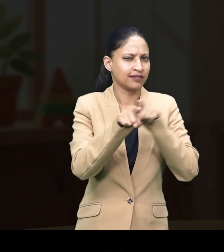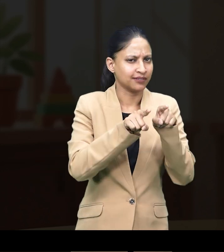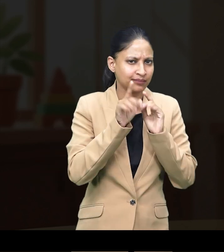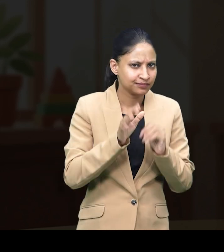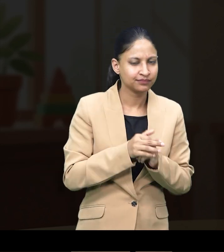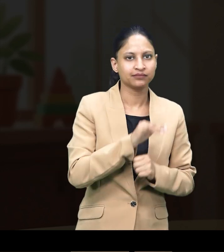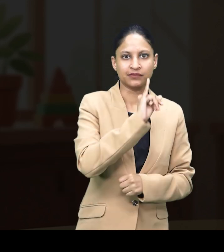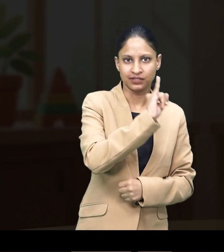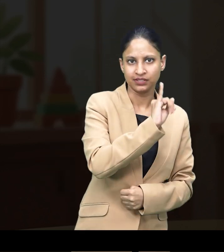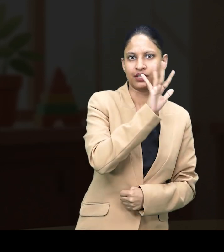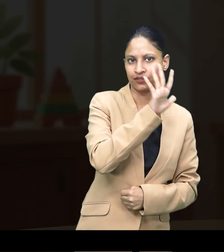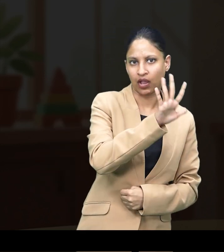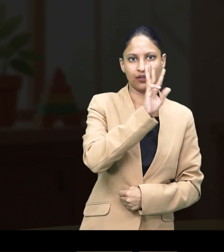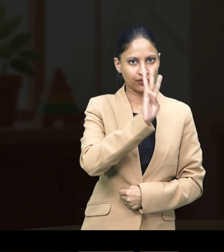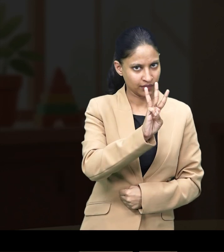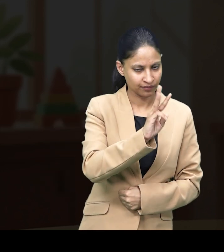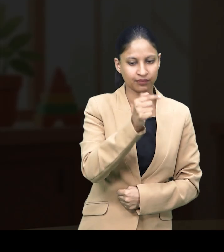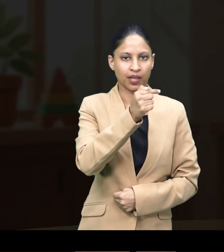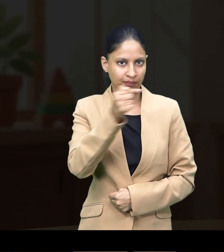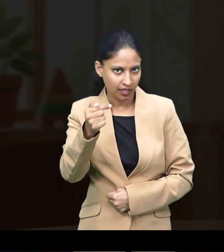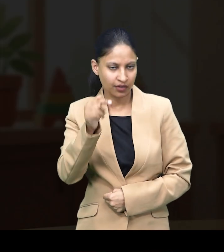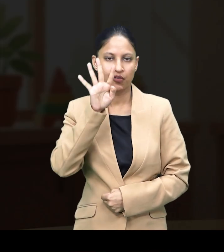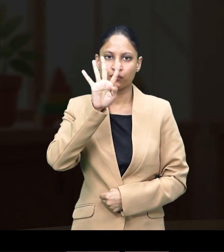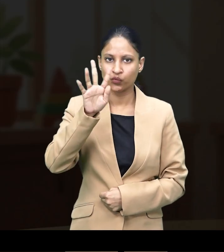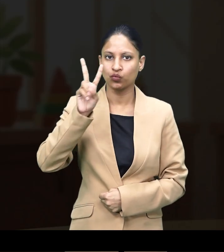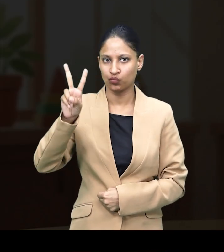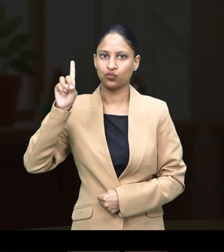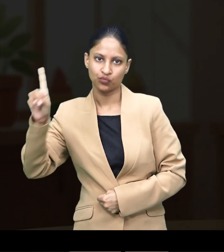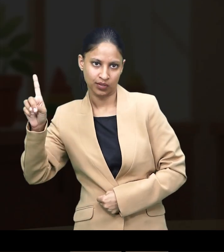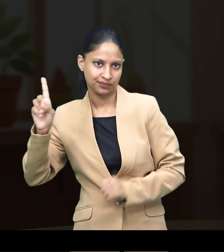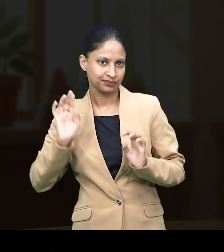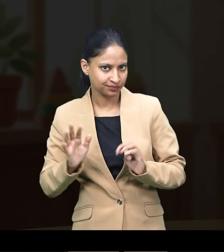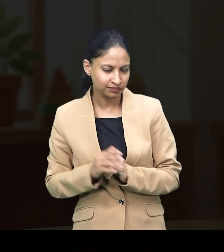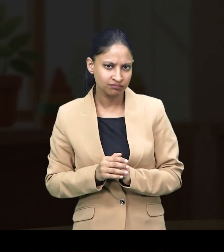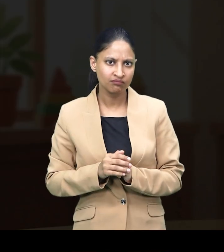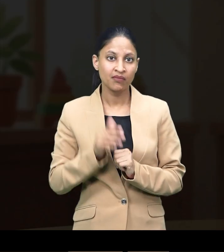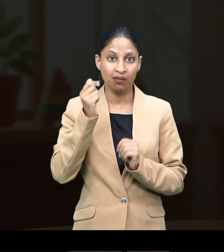उदाहरण 653 घटा 421।